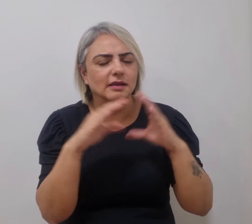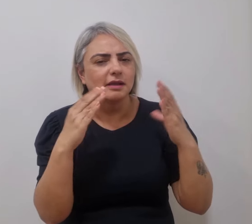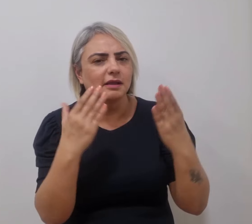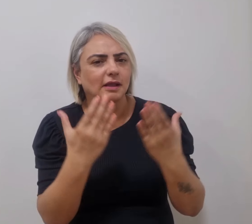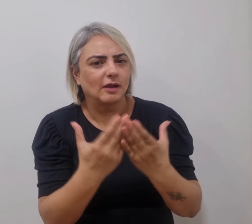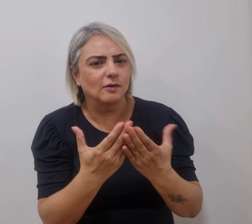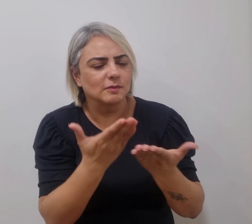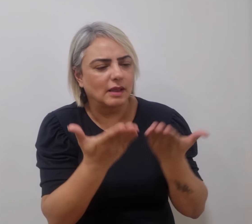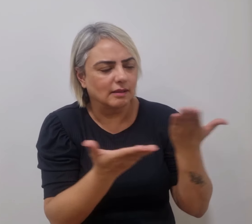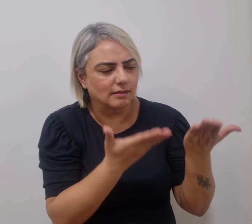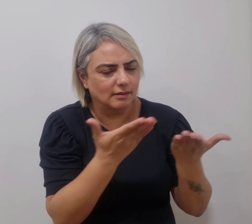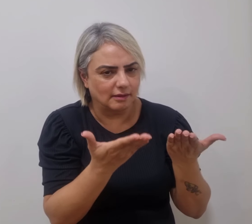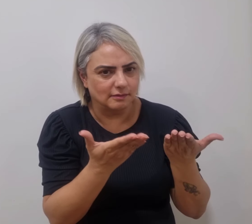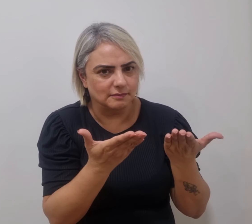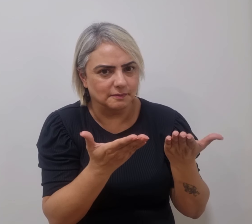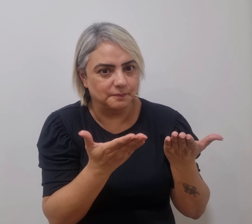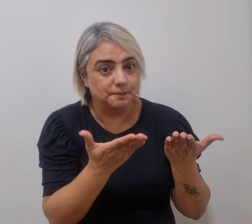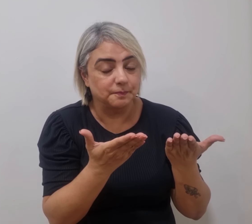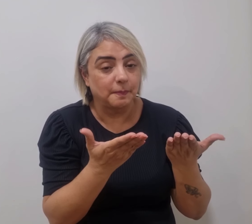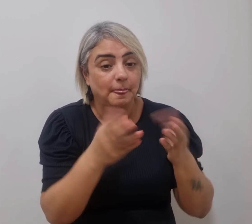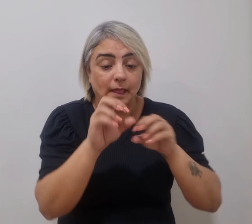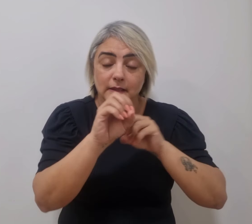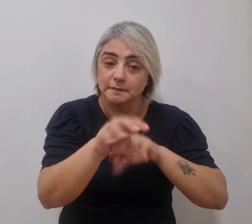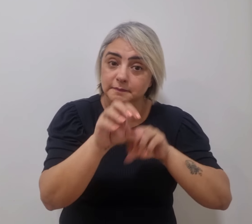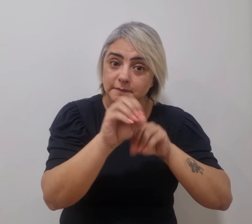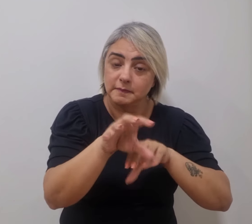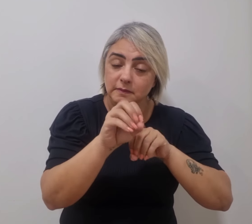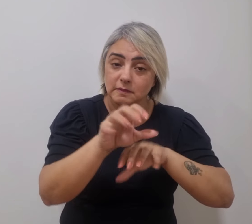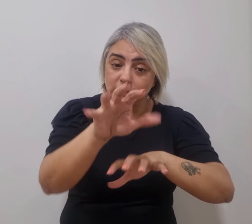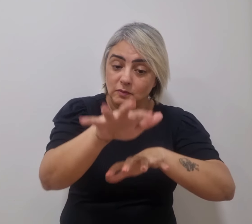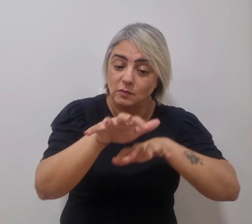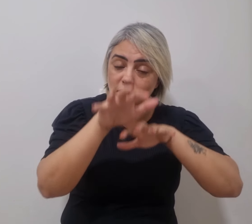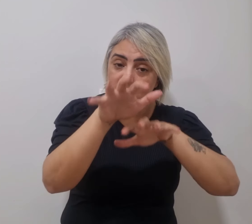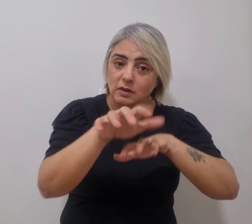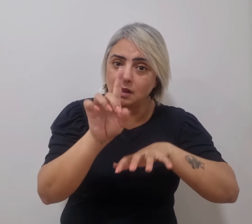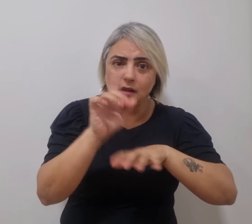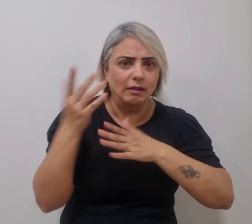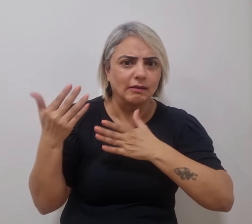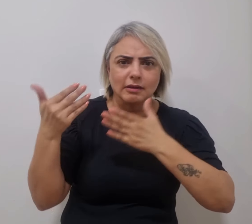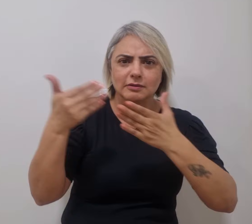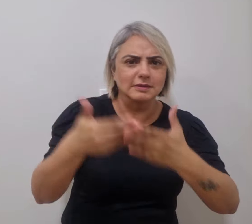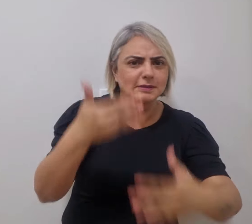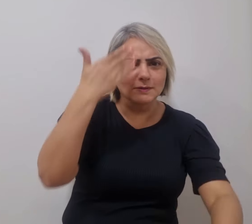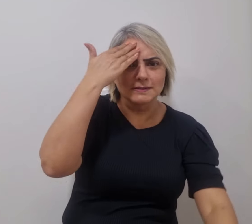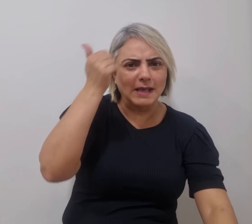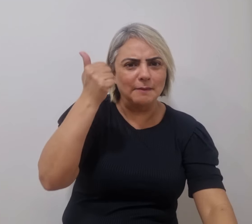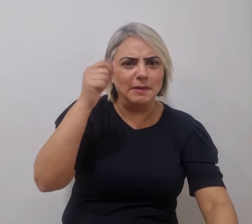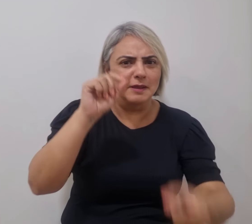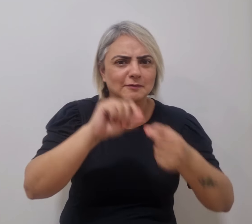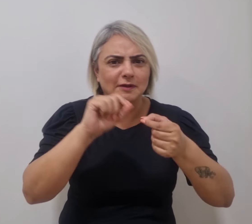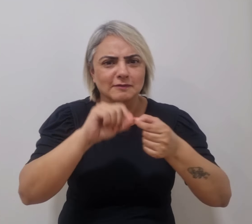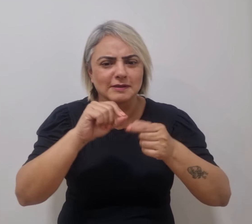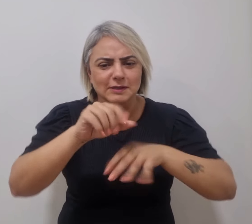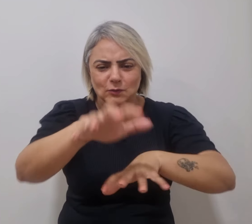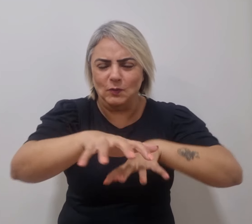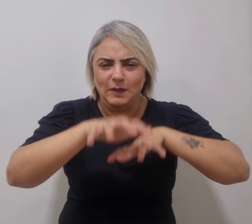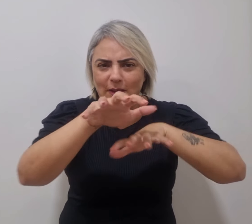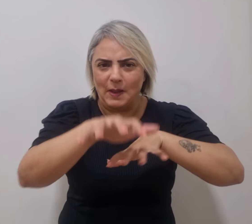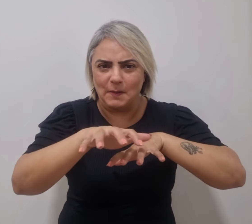atende. A educação rural não trazia os saberes e fazeres do campo para a sala